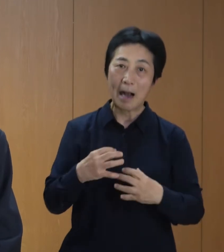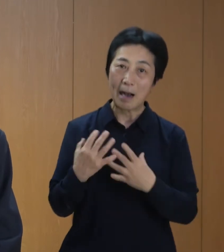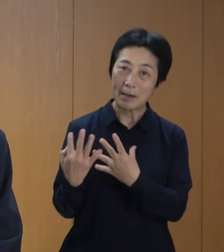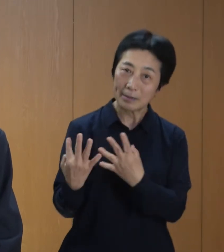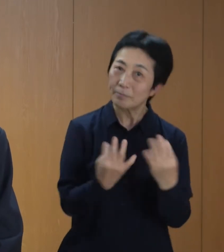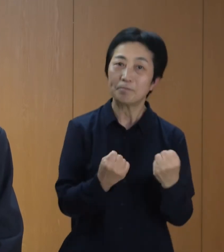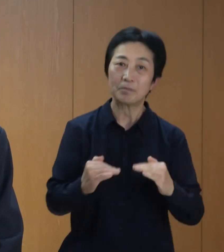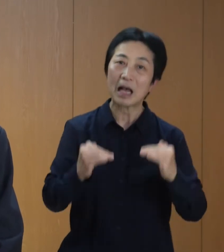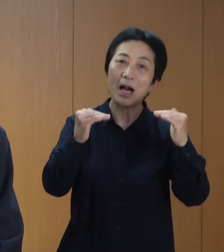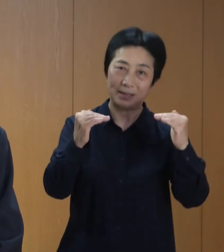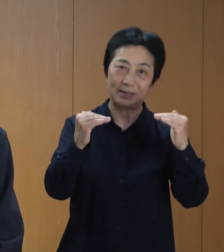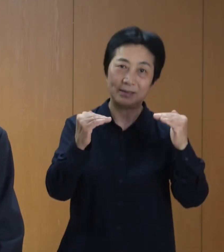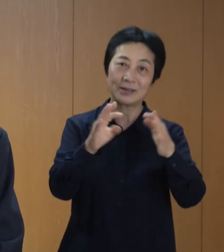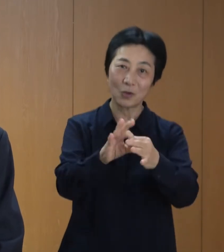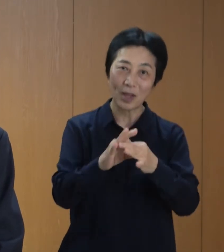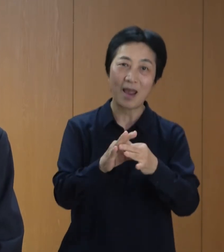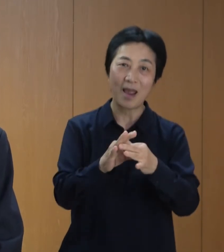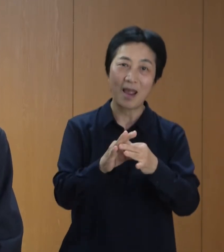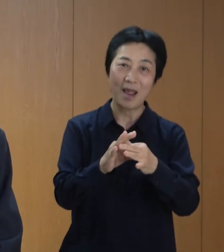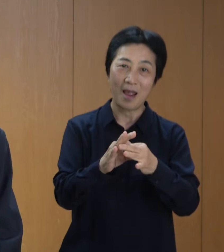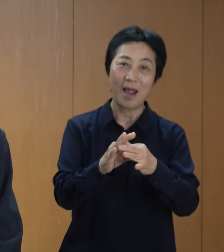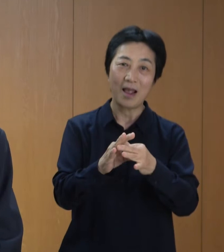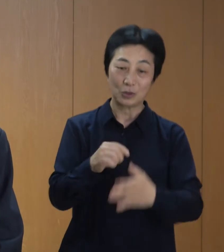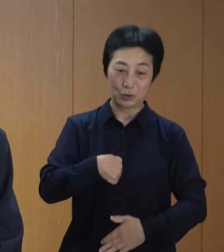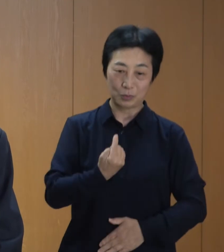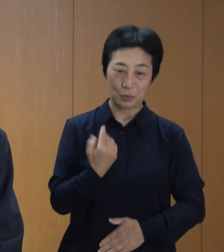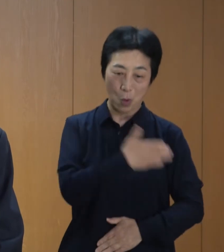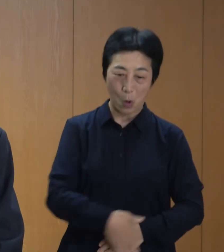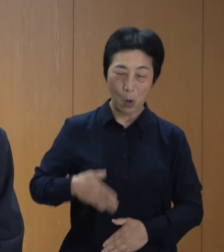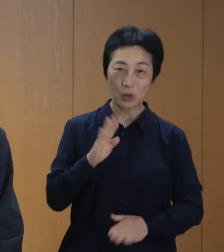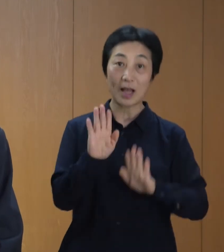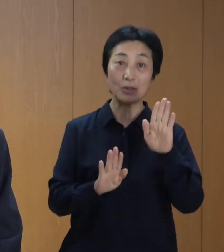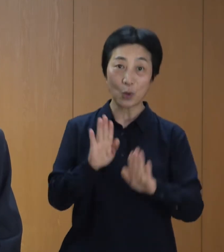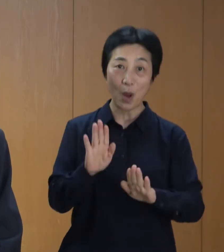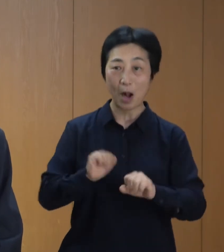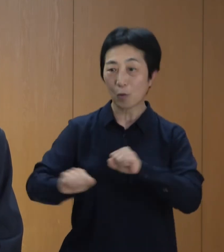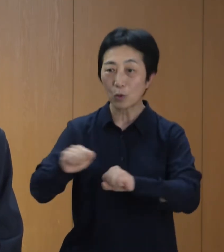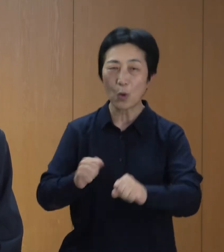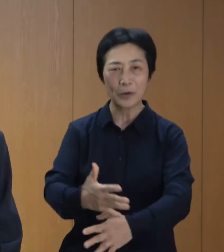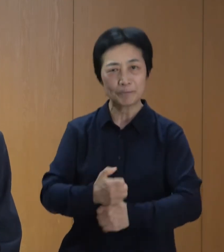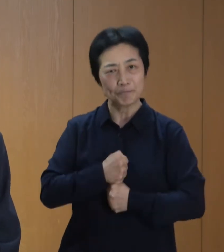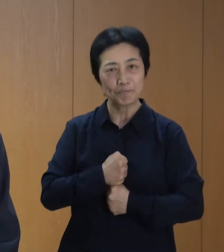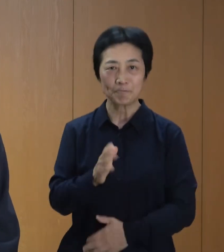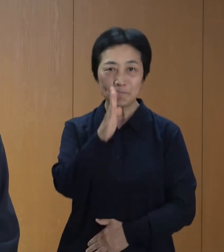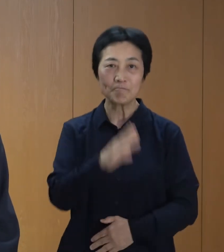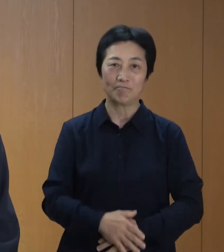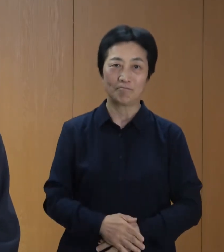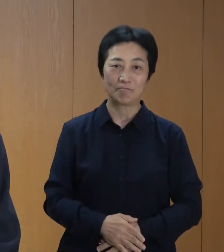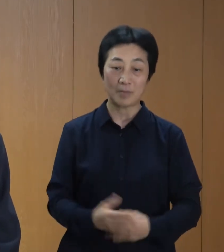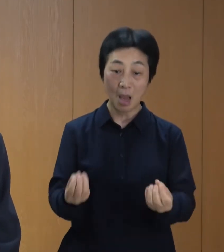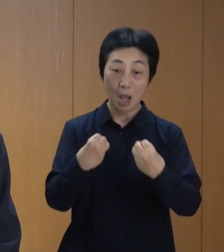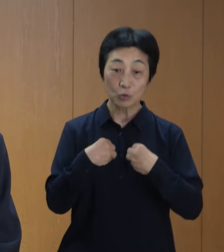のご自身の体調や行動に注意してください。クラスターが発